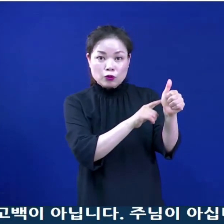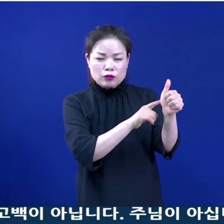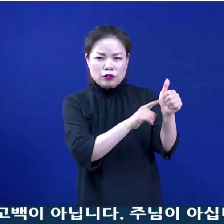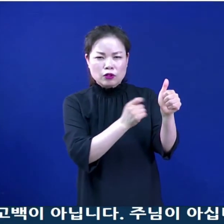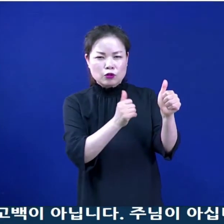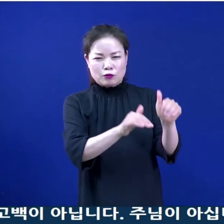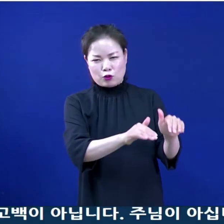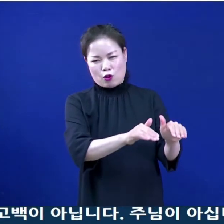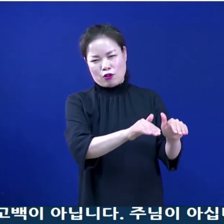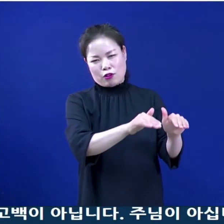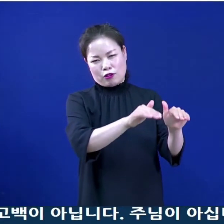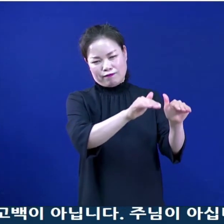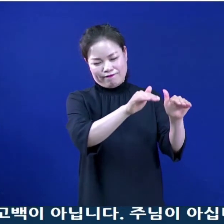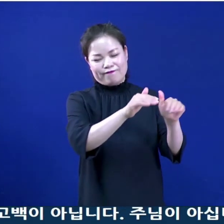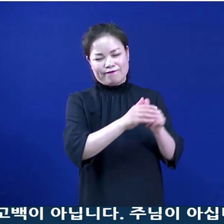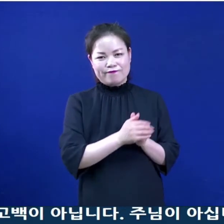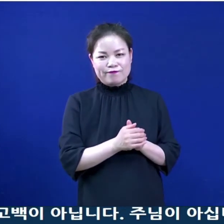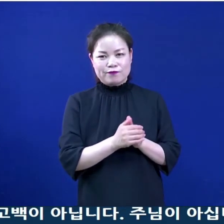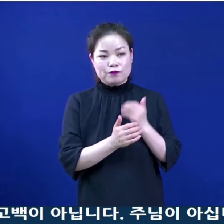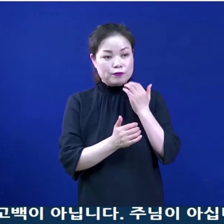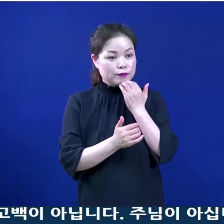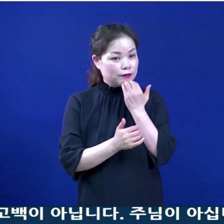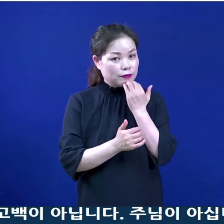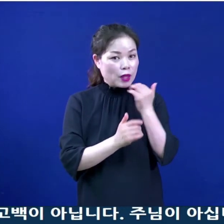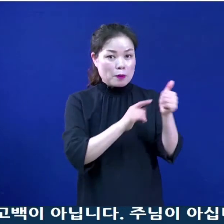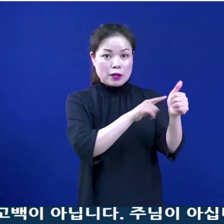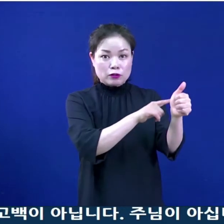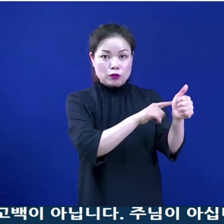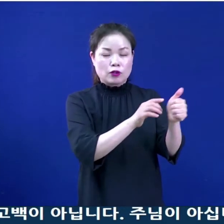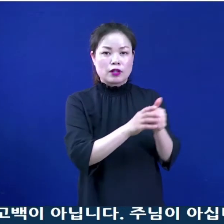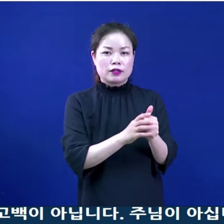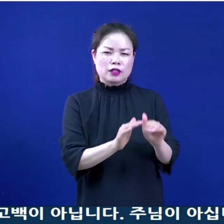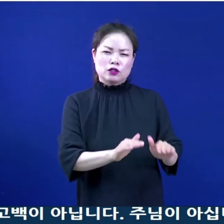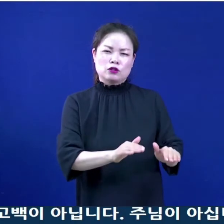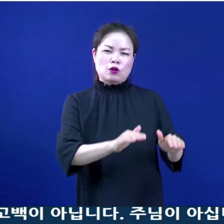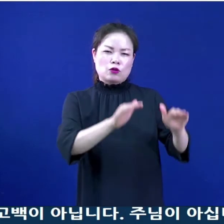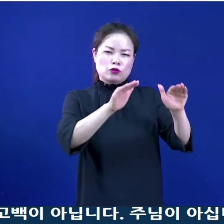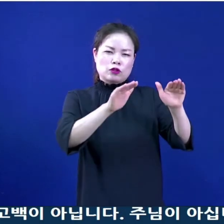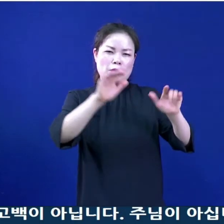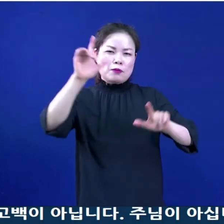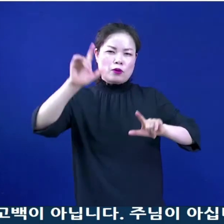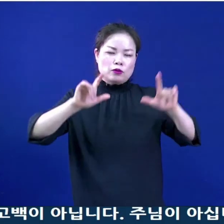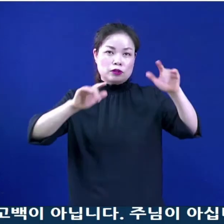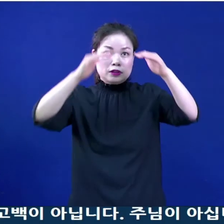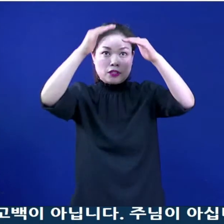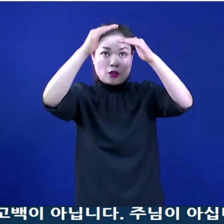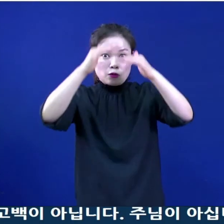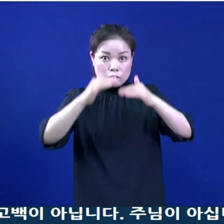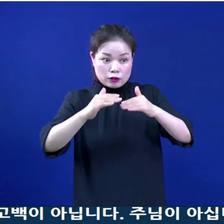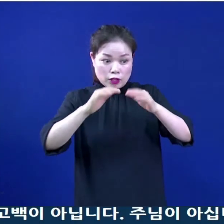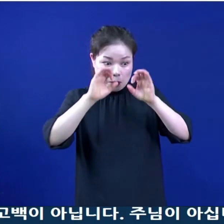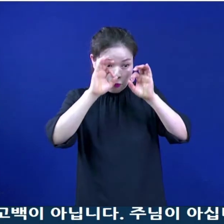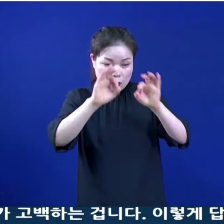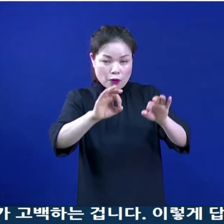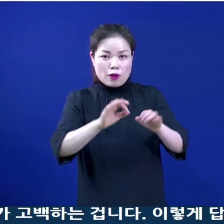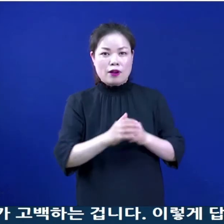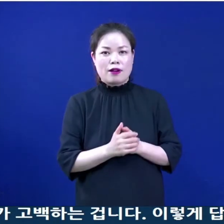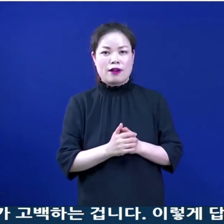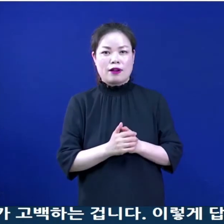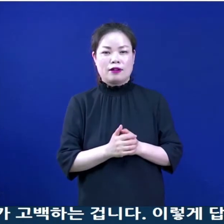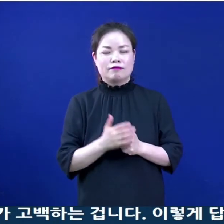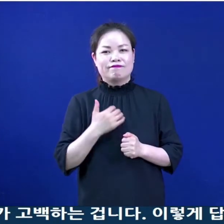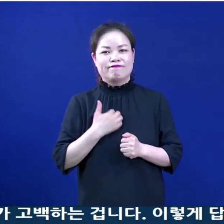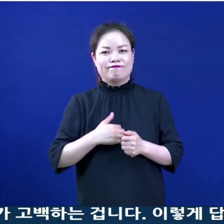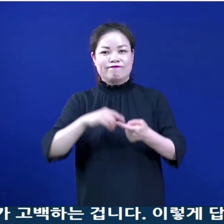조금 성숙했습니다. 베드로가 성숙한 모습을 이 본문을 통해서 살펴볼 수 있죠. 여러분